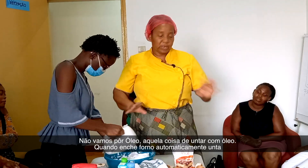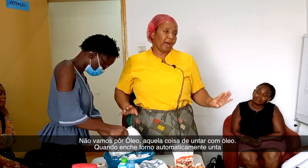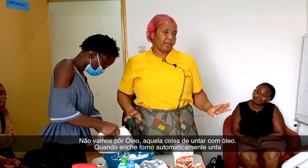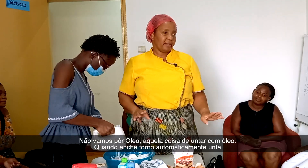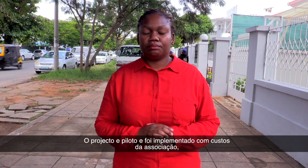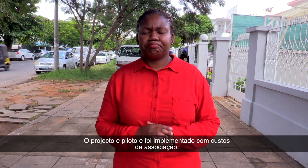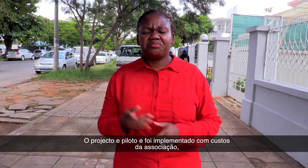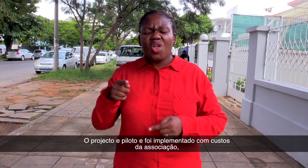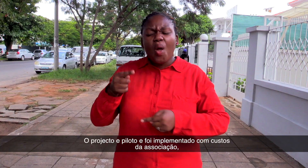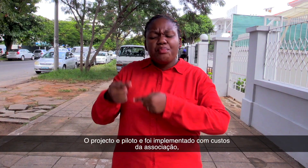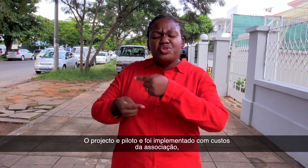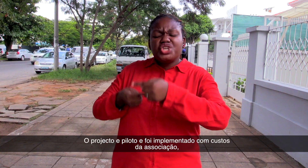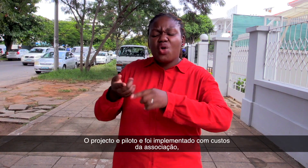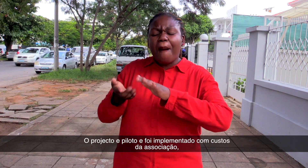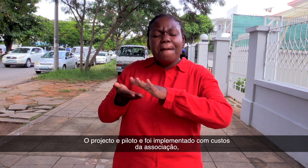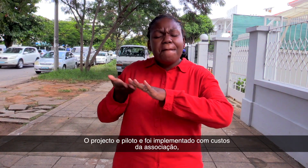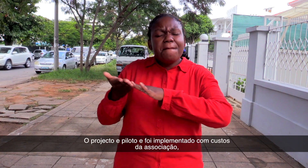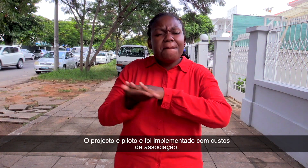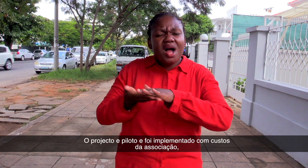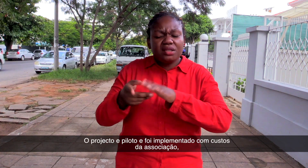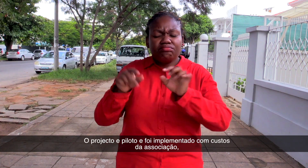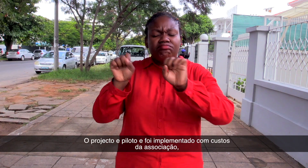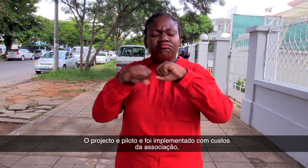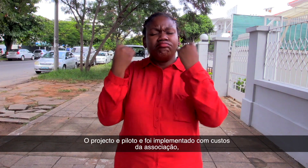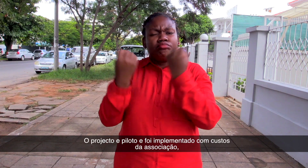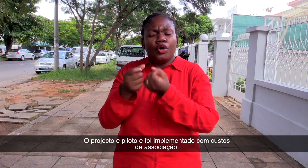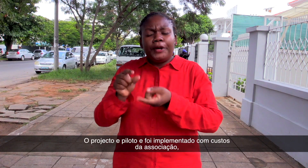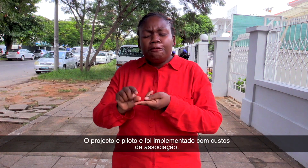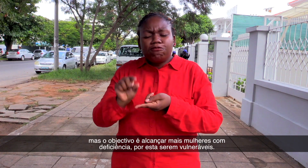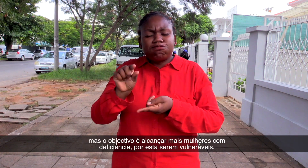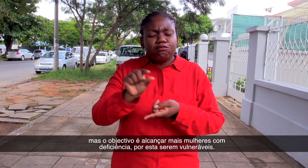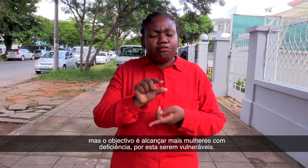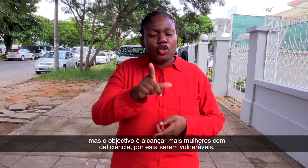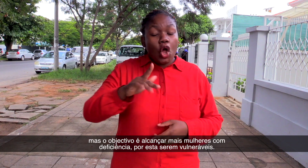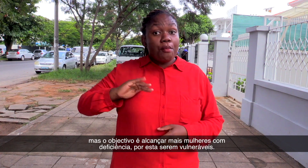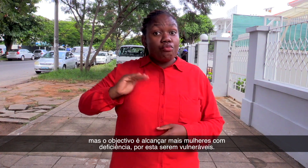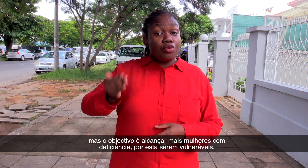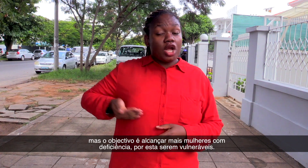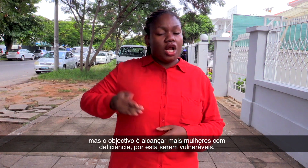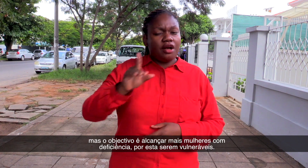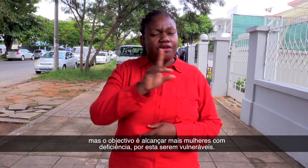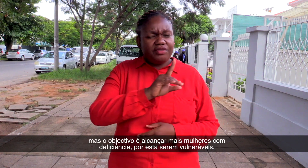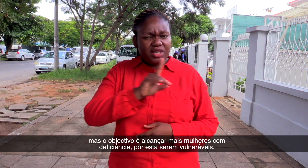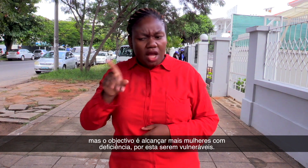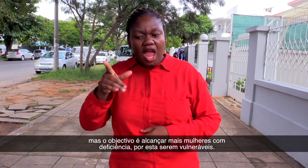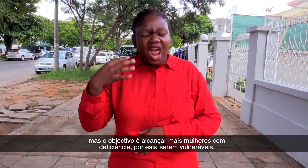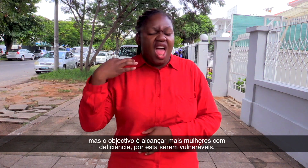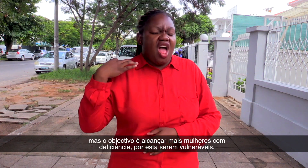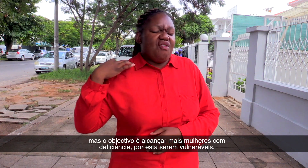O projeto é piloto e foi implementado com custos da organização, mas o objetivo é alcançar mais mulheres com deficiência